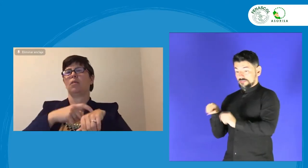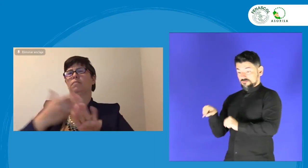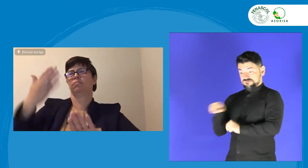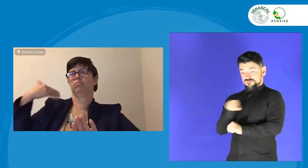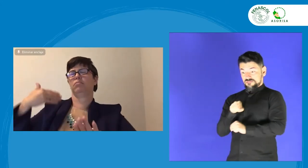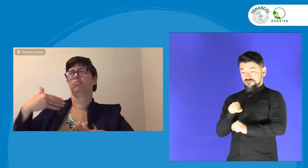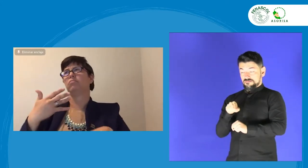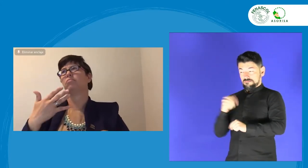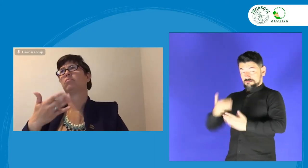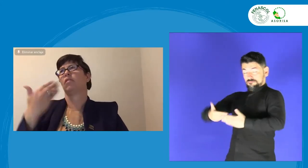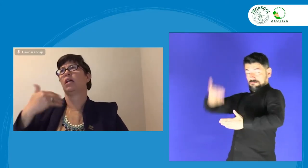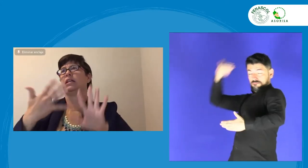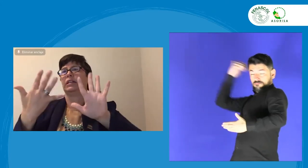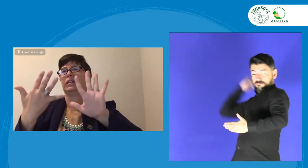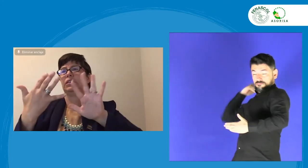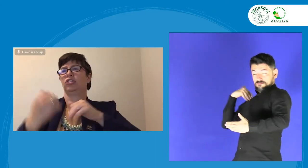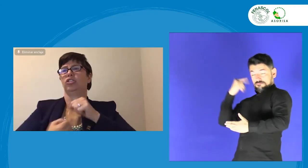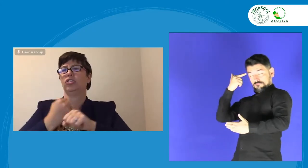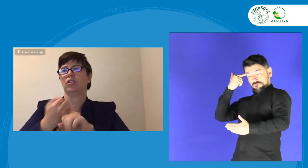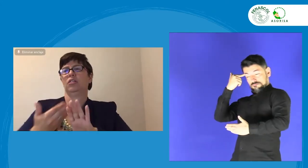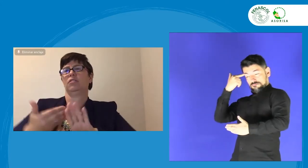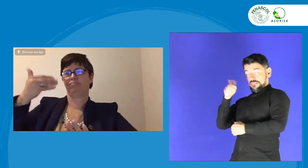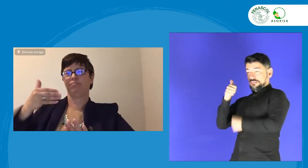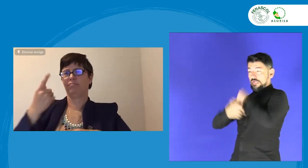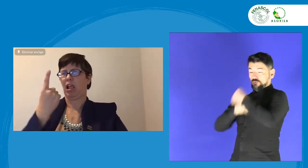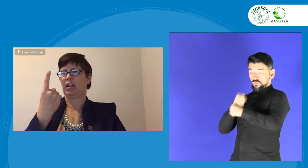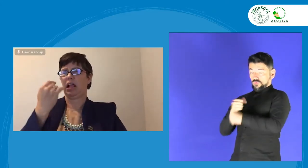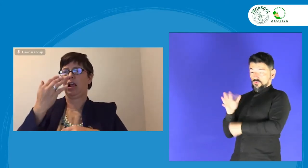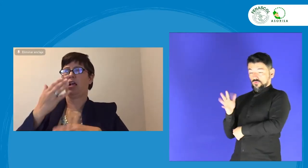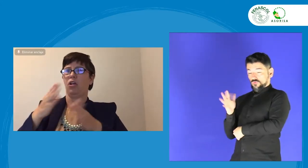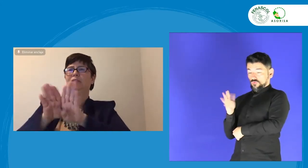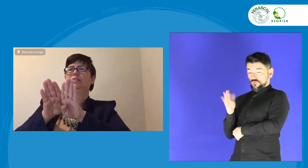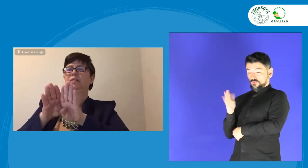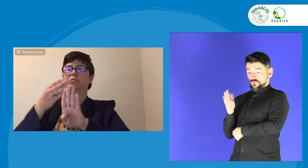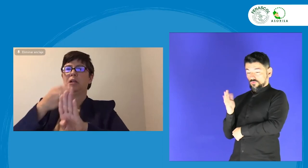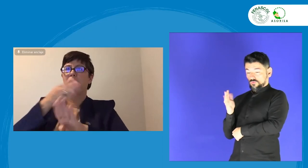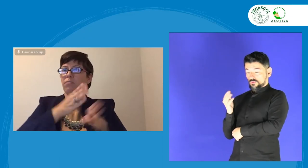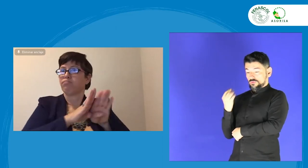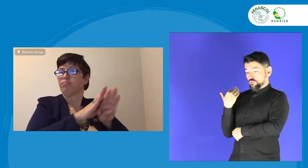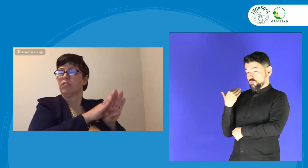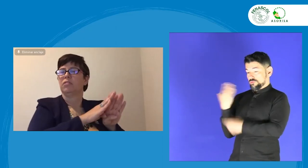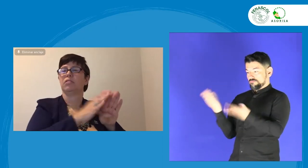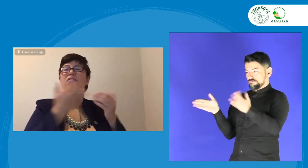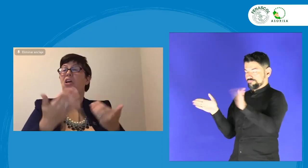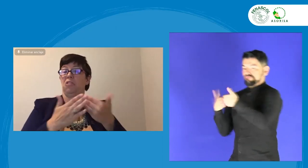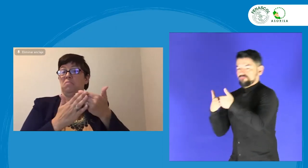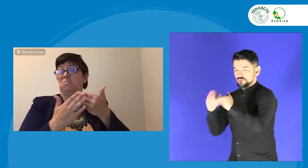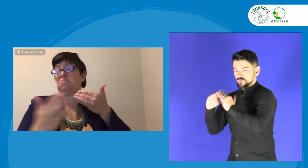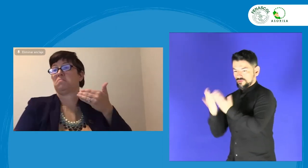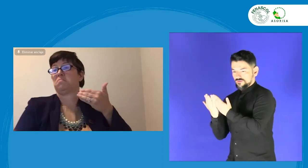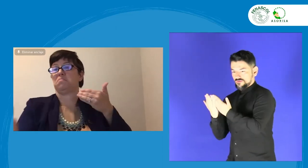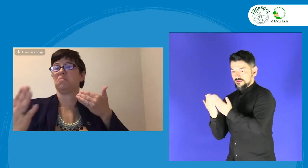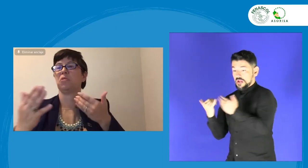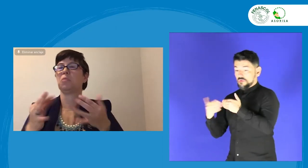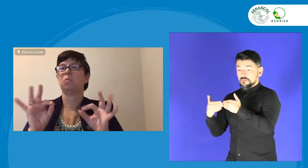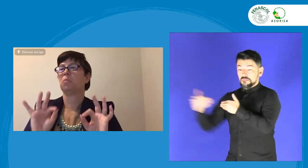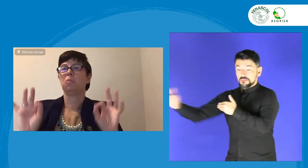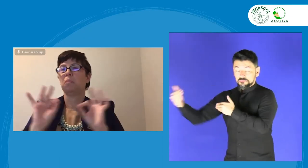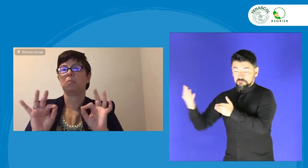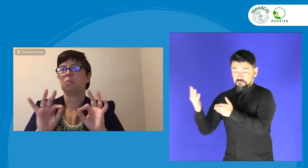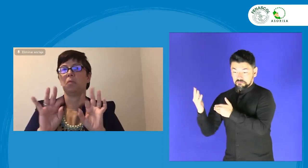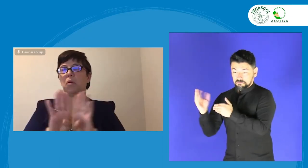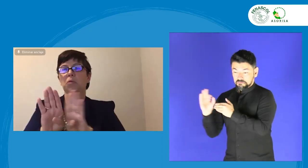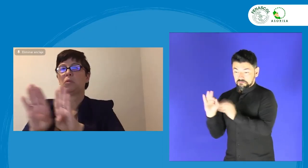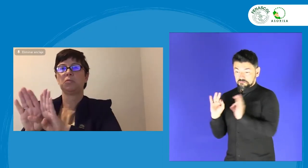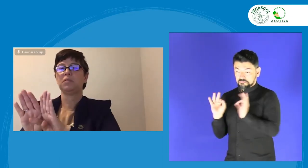encontramos allí es que muchas de estas escuelas cerraron hace aproximadamente unos 10 años. Y de